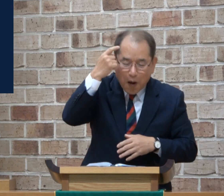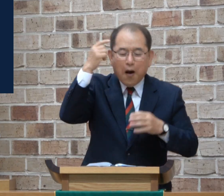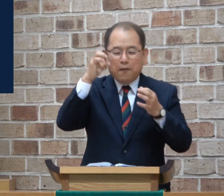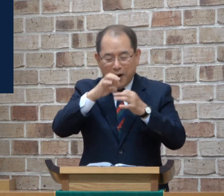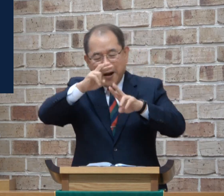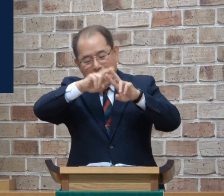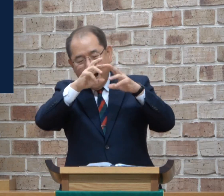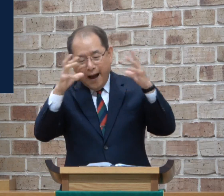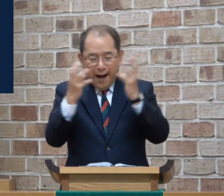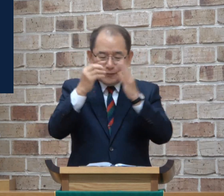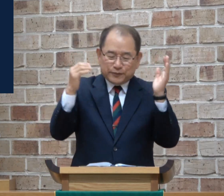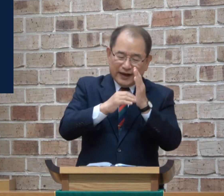이렇게 이야기하면서 이제